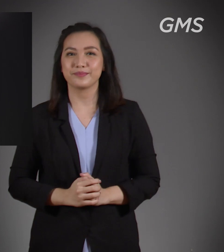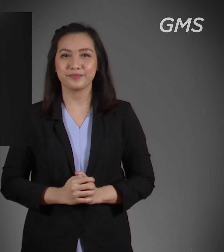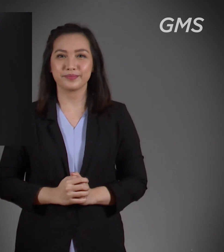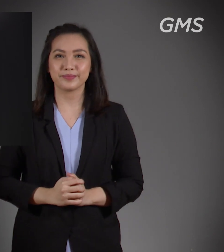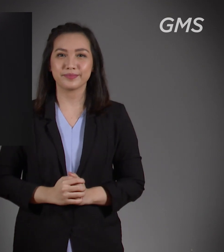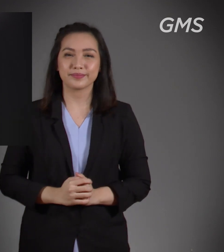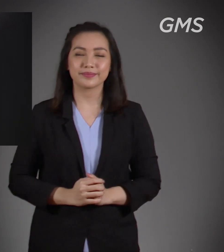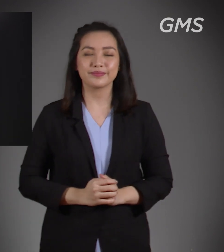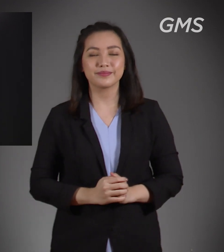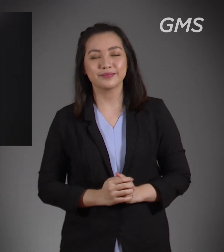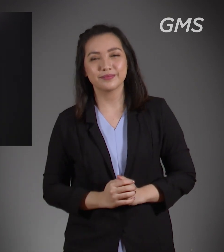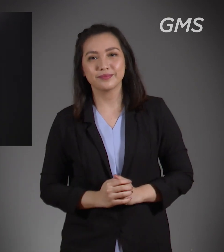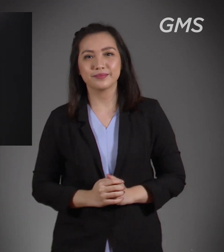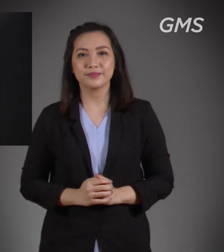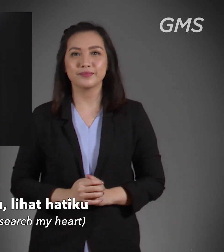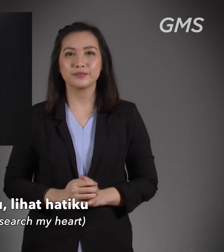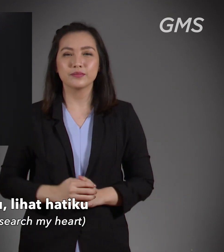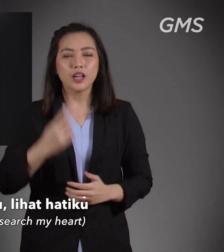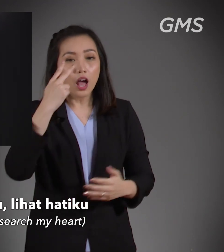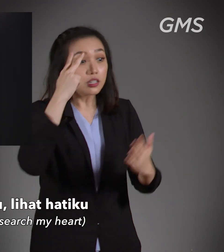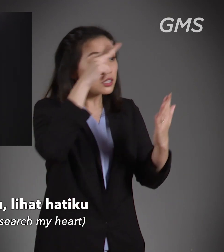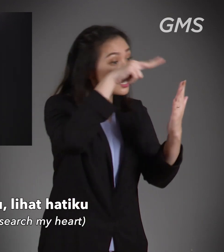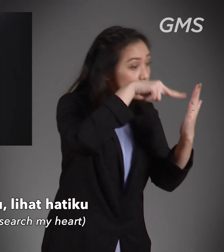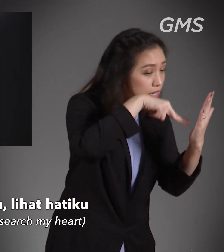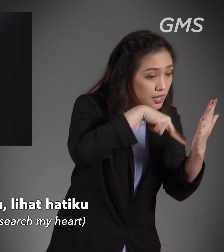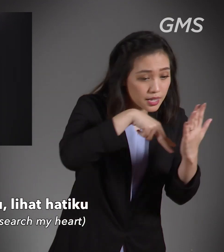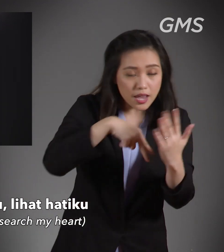Thank you, Lord. Selidiki